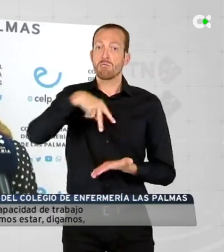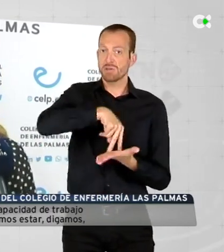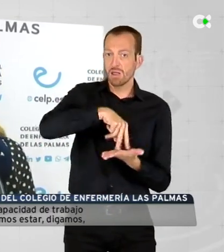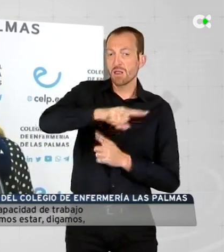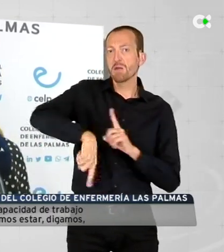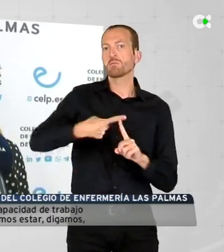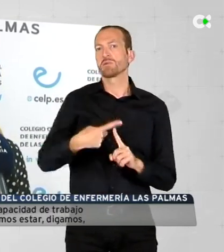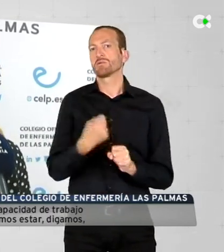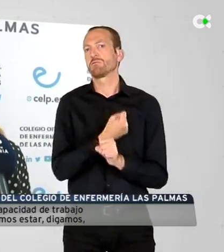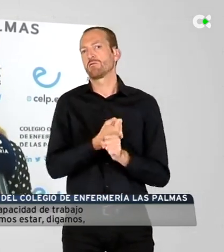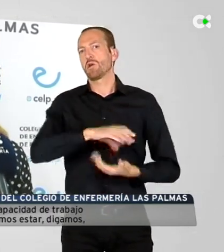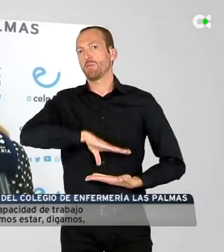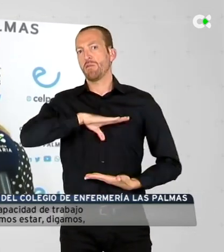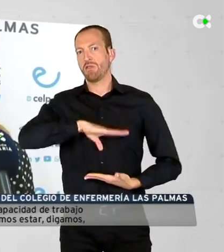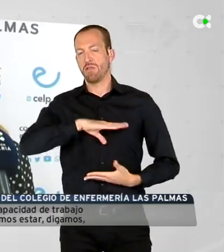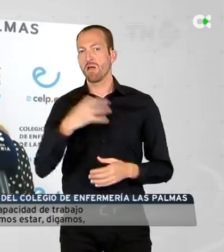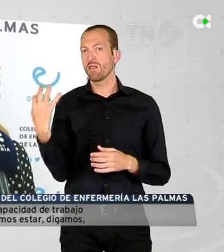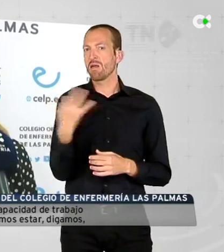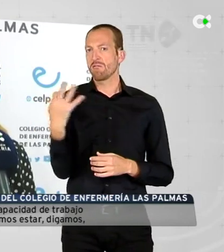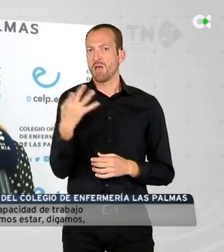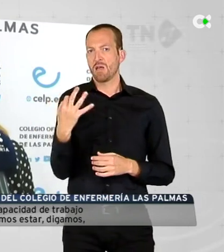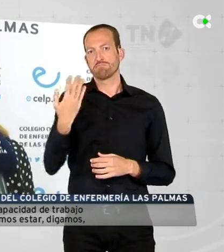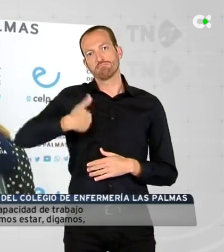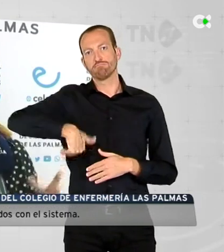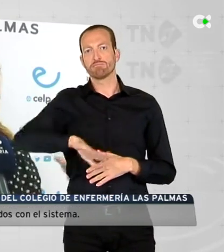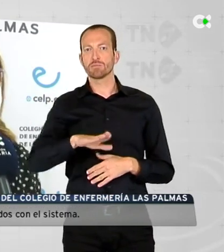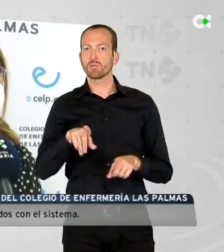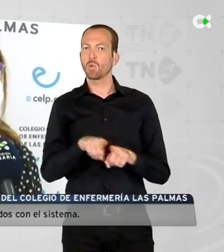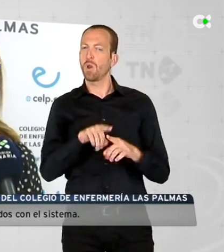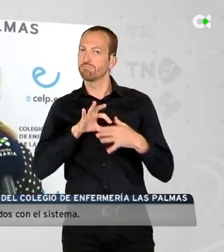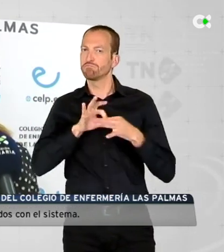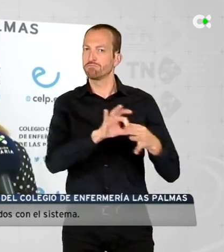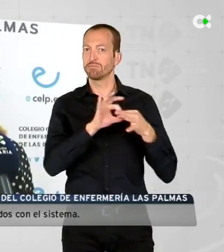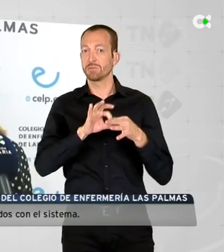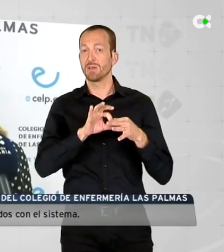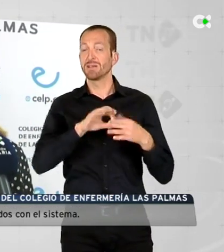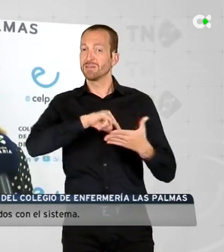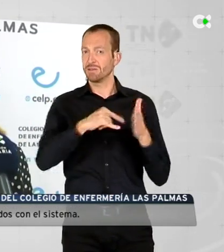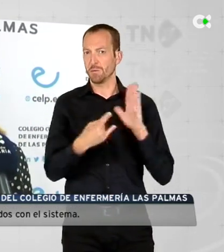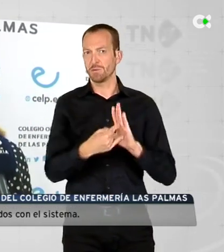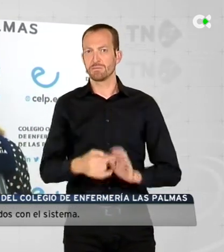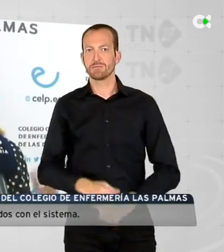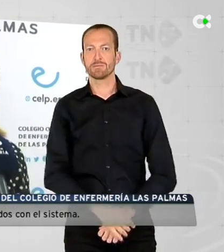capacidad de trabajo deberíamos estar digamos alineados con el sistema.